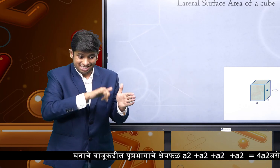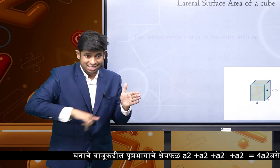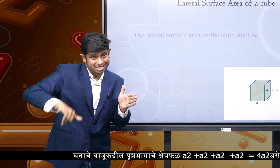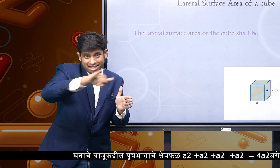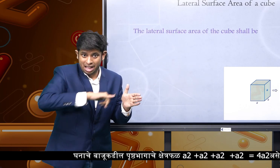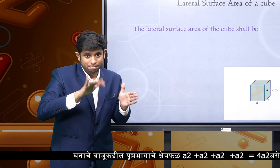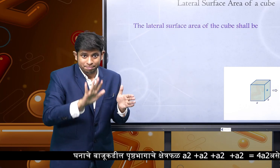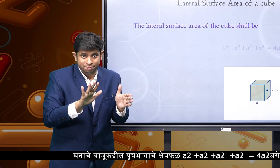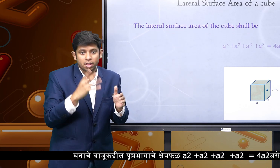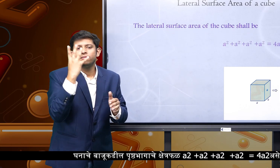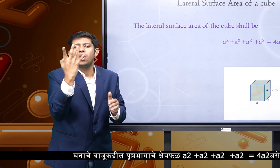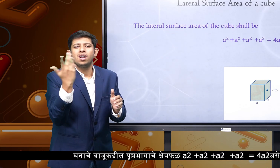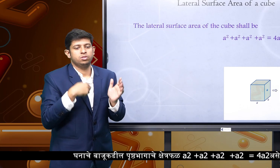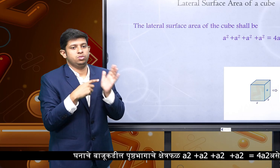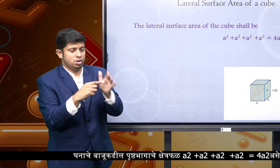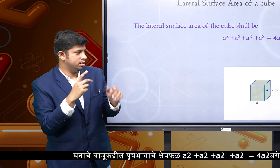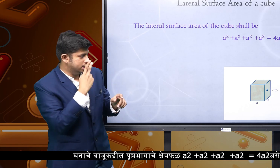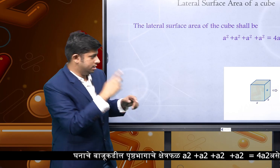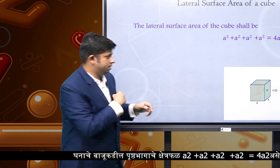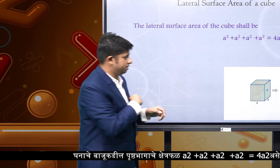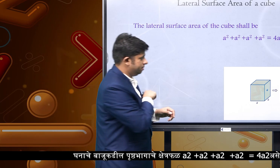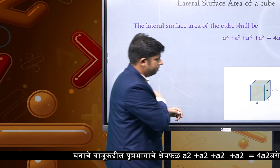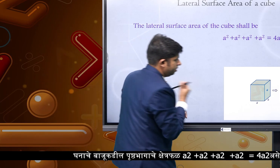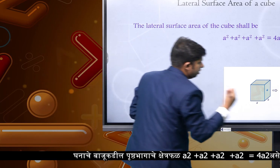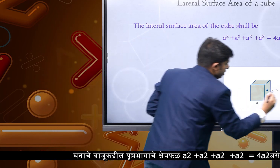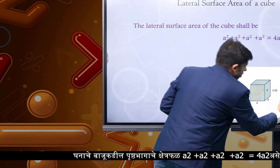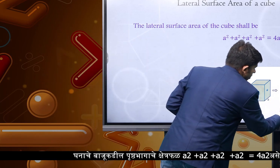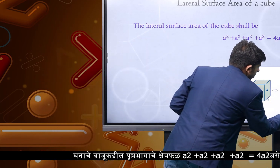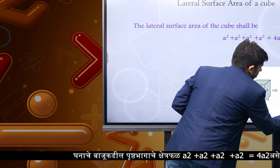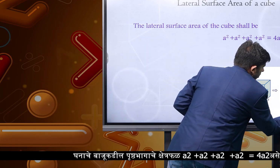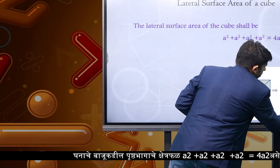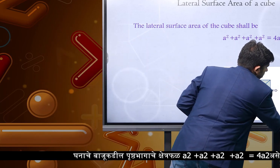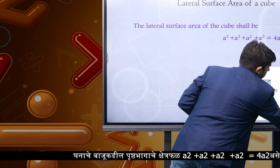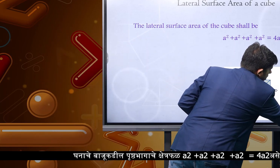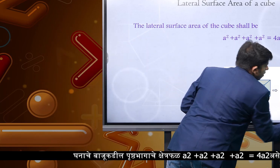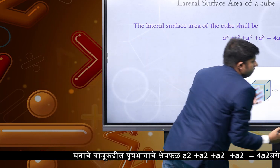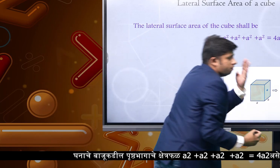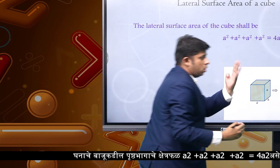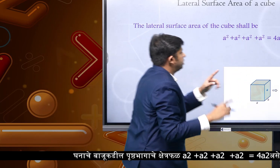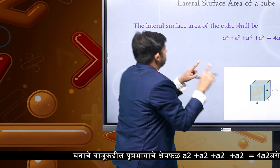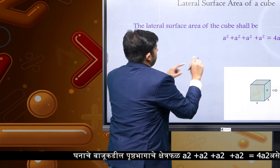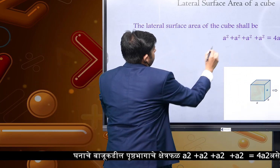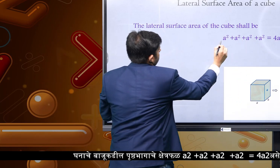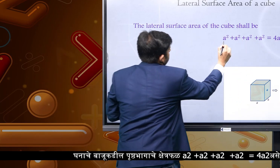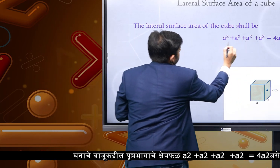घनाचे बाजूकडील पृष्ठभागाचे क्षेत्रफळ A चा वर्ग अधिक A चा वर्ग अधिक A वर्ग अधिक A वर्ग